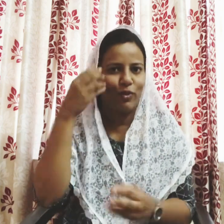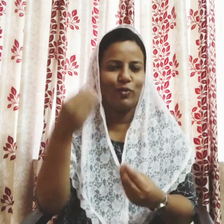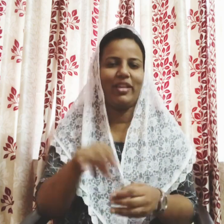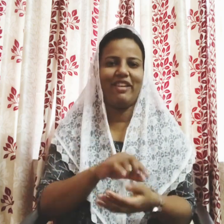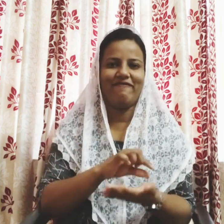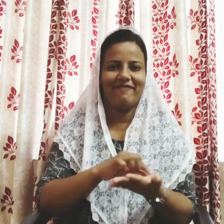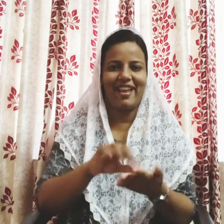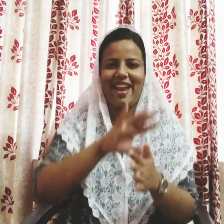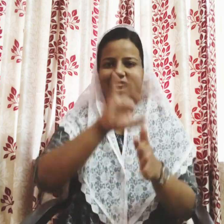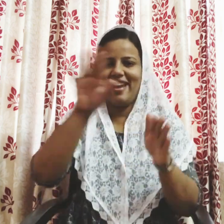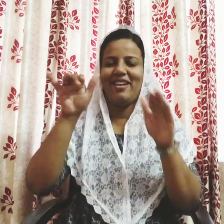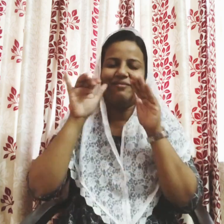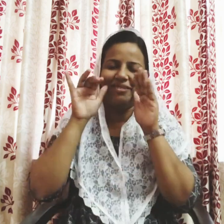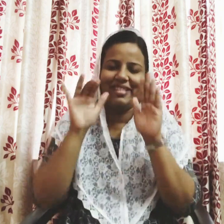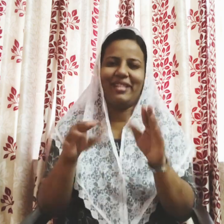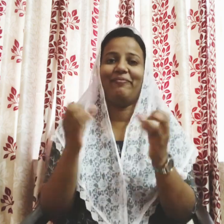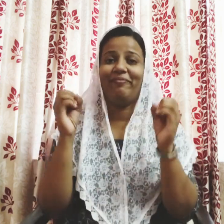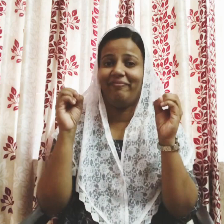ആലും ഈ വചനങ്ങളെ കർത്താവ് നിങ്ങളെ അനുഗ്രഹിക്കട്ടെ.